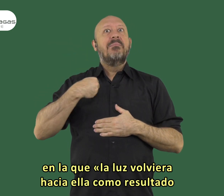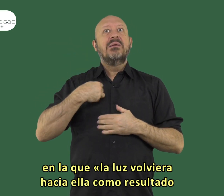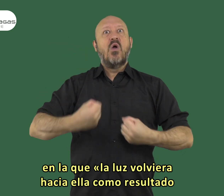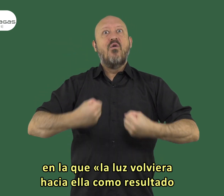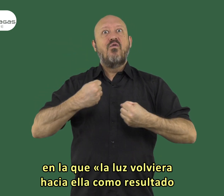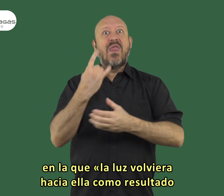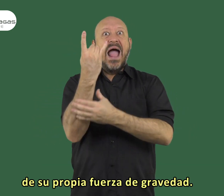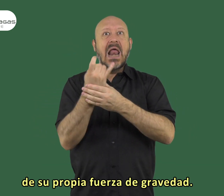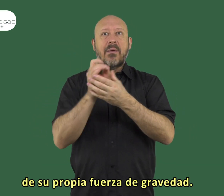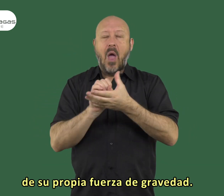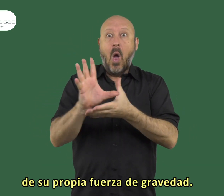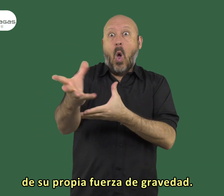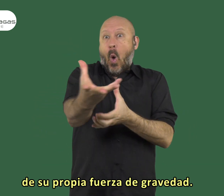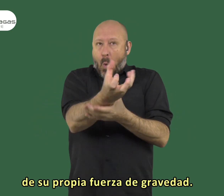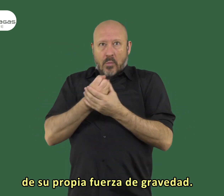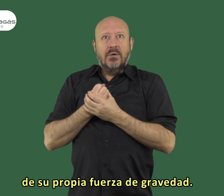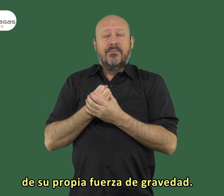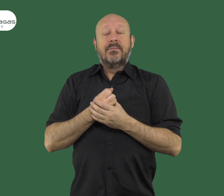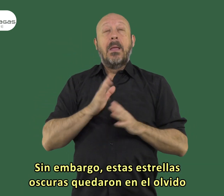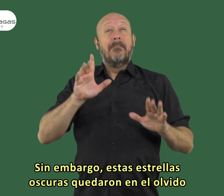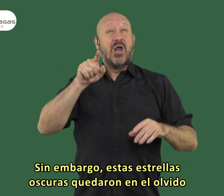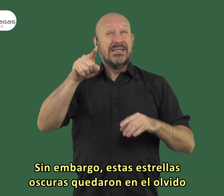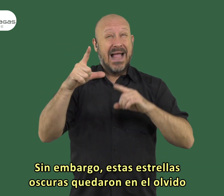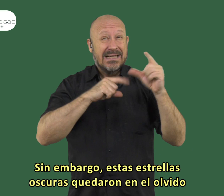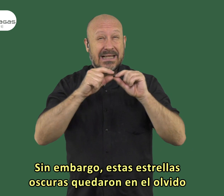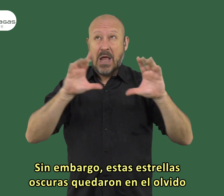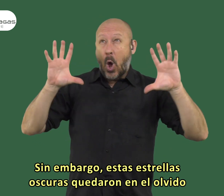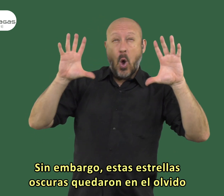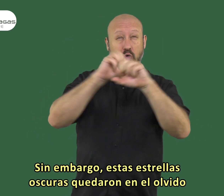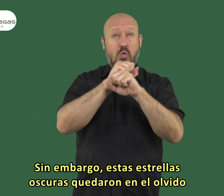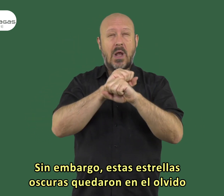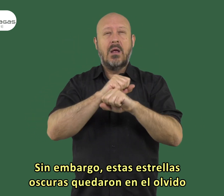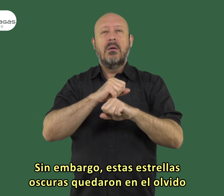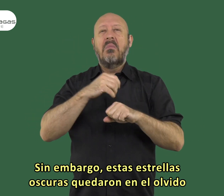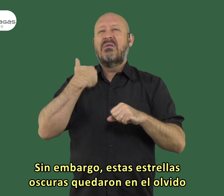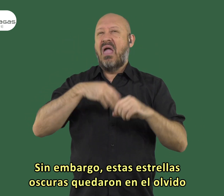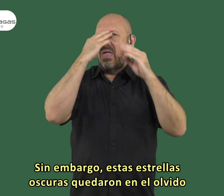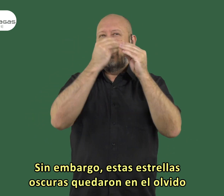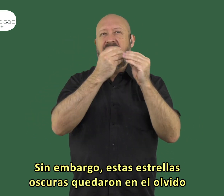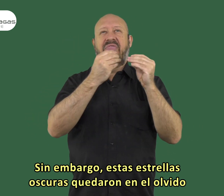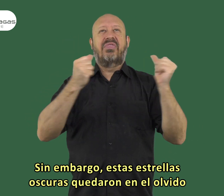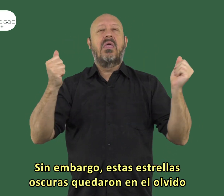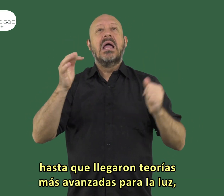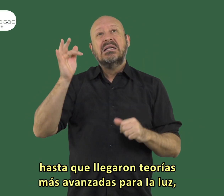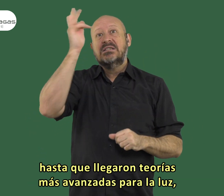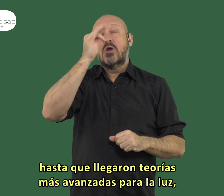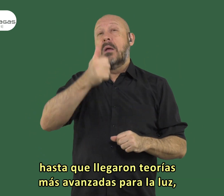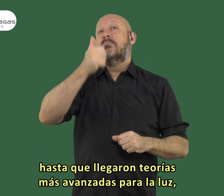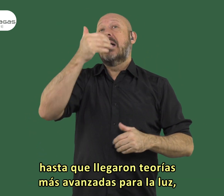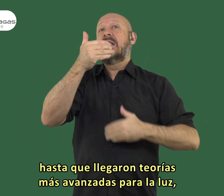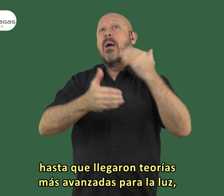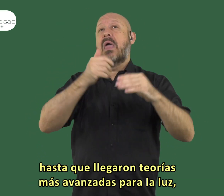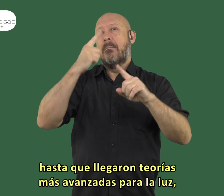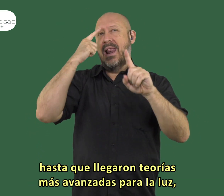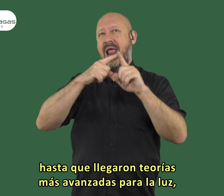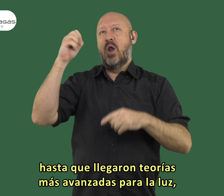como resultado de su propia fuerza de gravedad. Sin embargo, estas estrellas oscuras quedaron en el olvido hasta que llegaron teorías